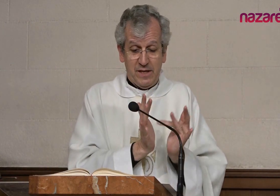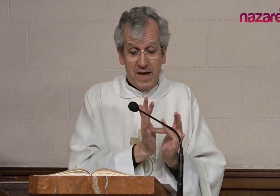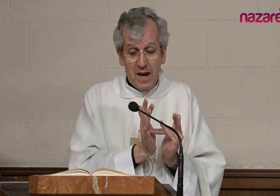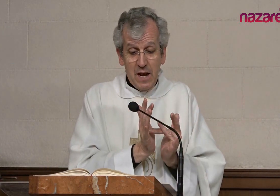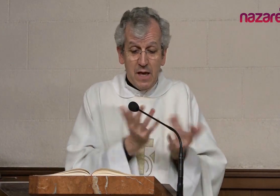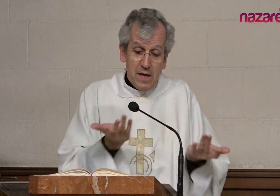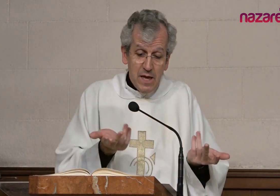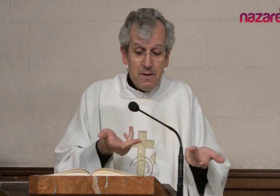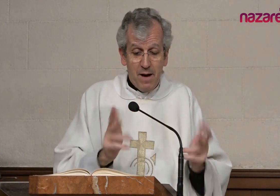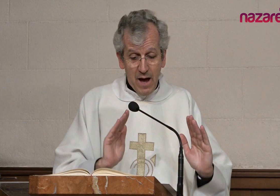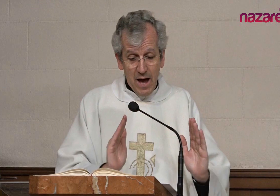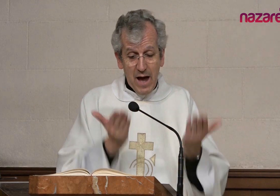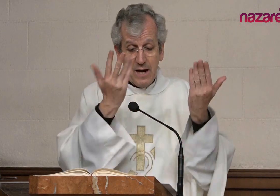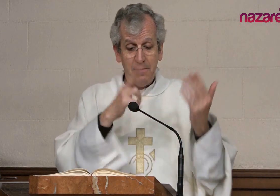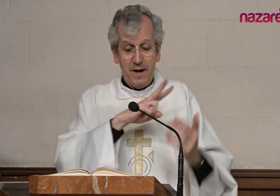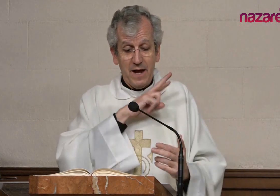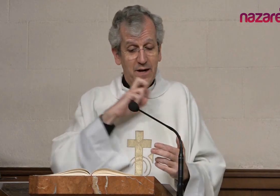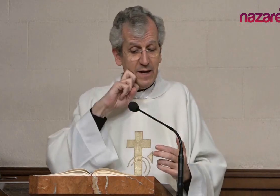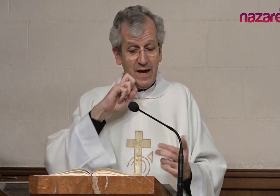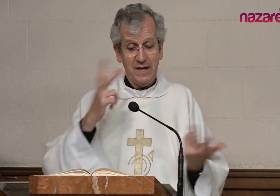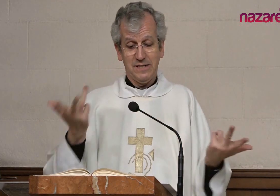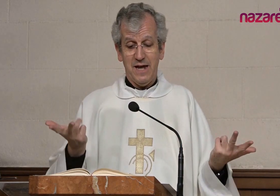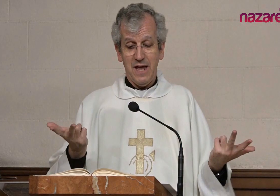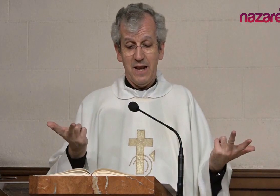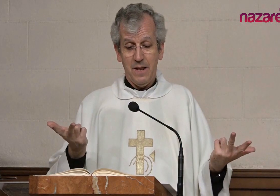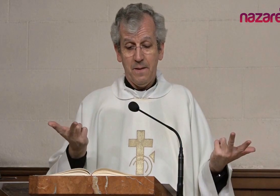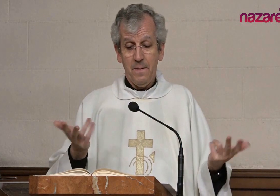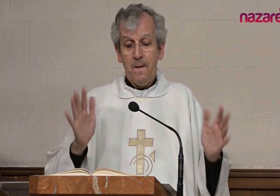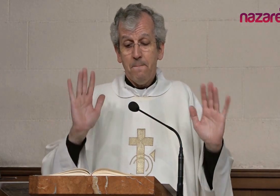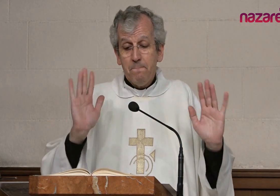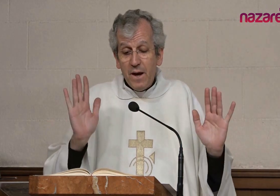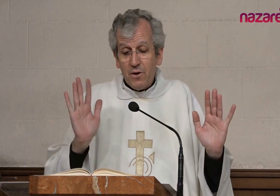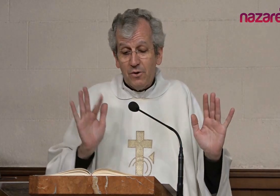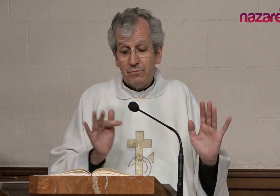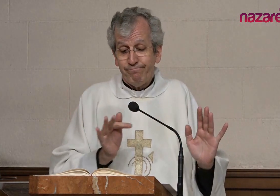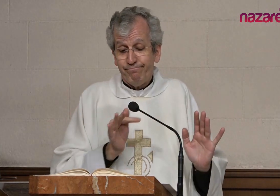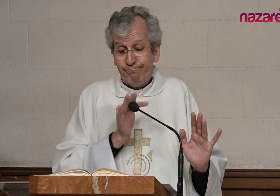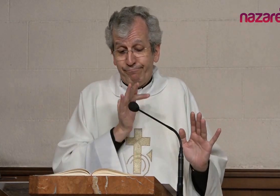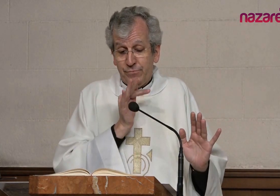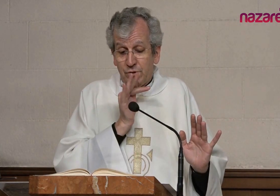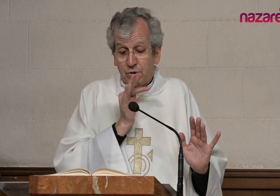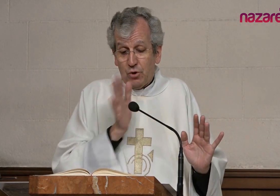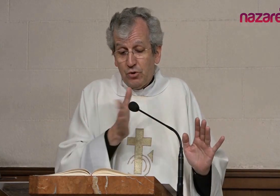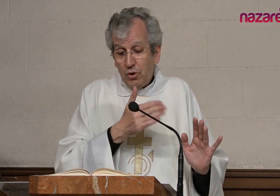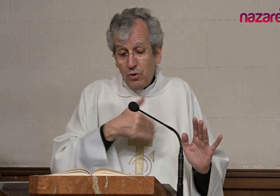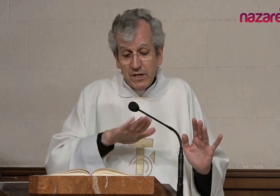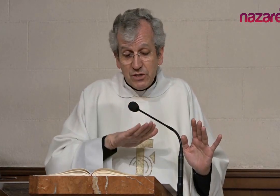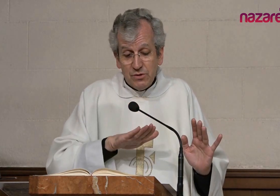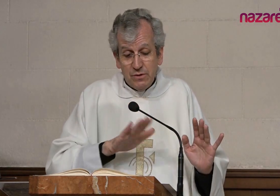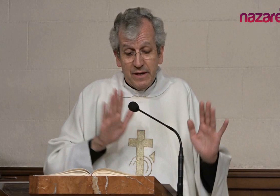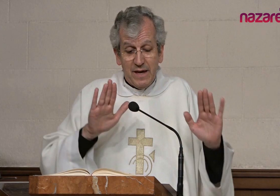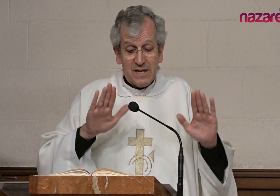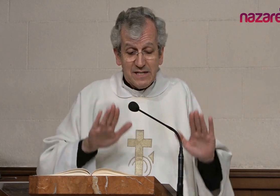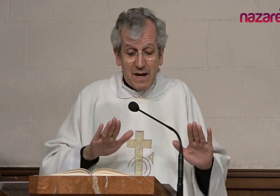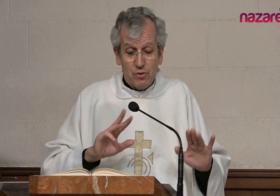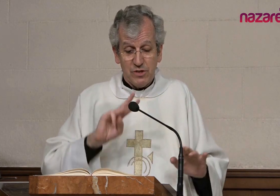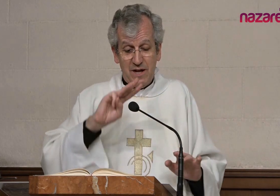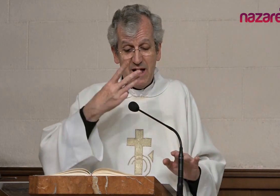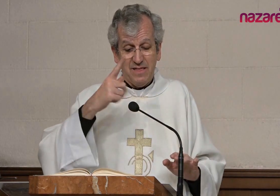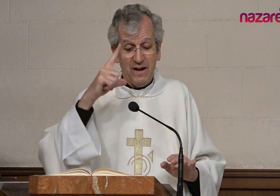que él iba a liberar a Israel, pero con todo esto estamos al